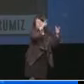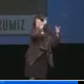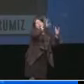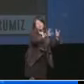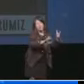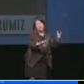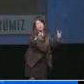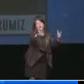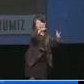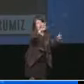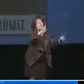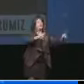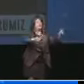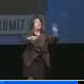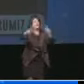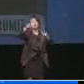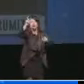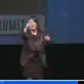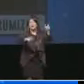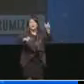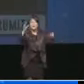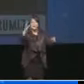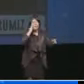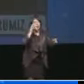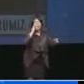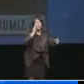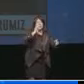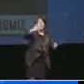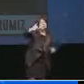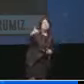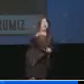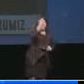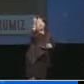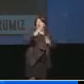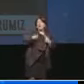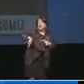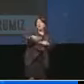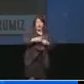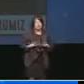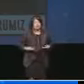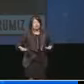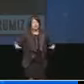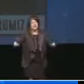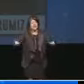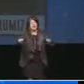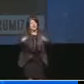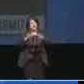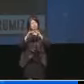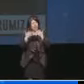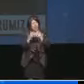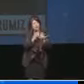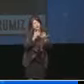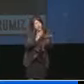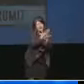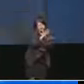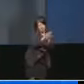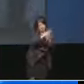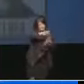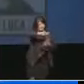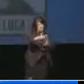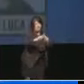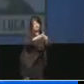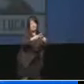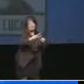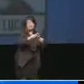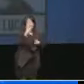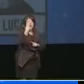che riuscirono a salvare il nostro continente oltre mille anni fa verrà a raccontarci tutto questo così come Enri De Luca ci parlerà dell'Europa di